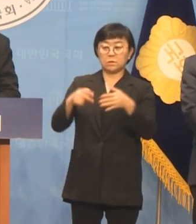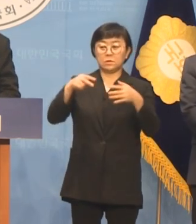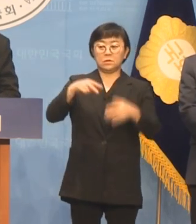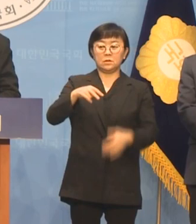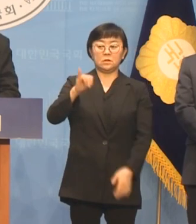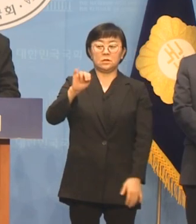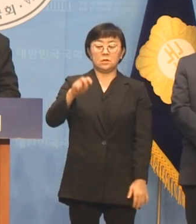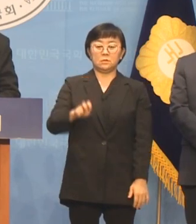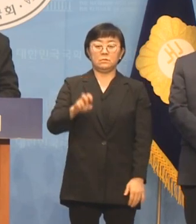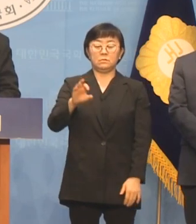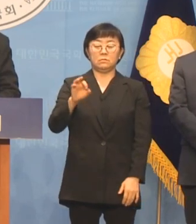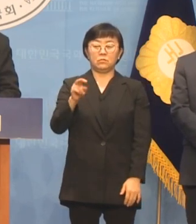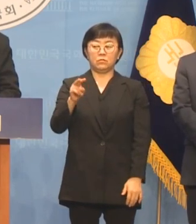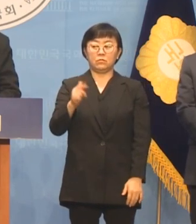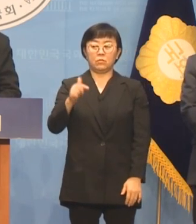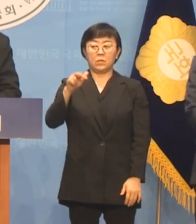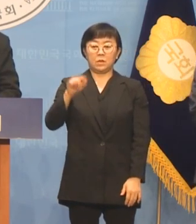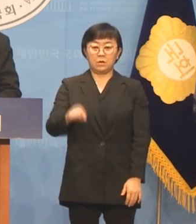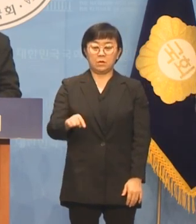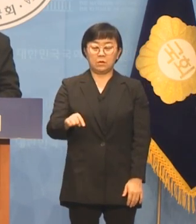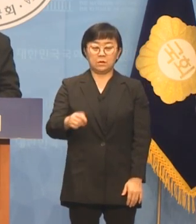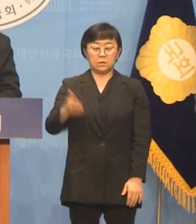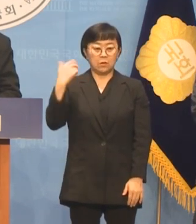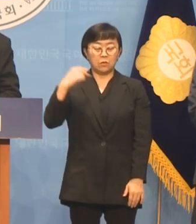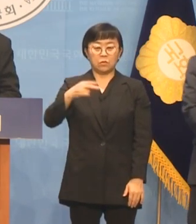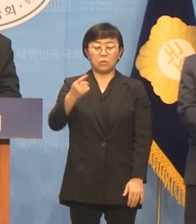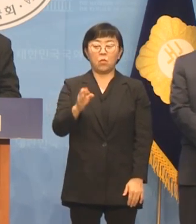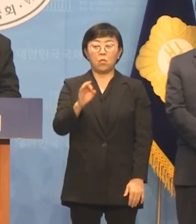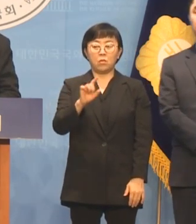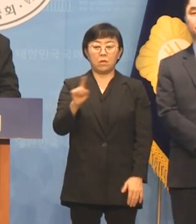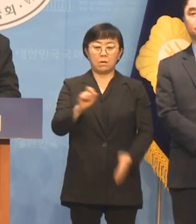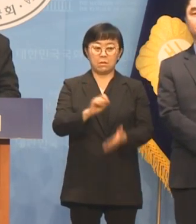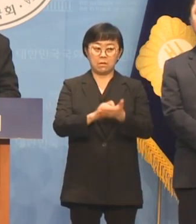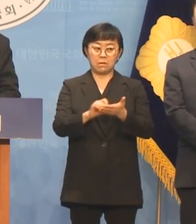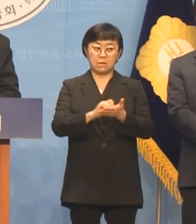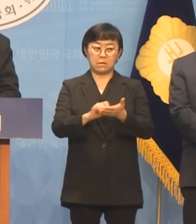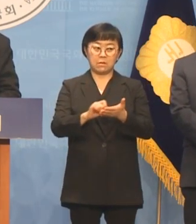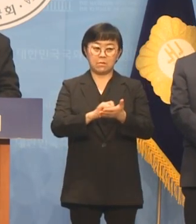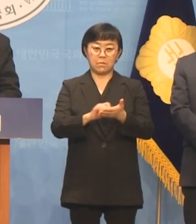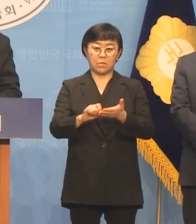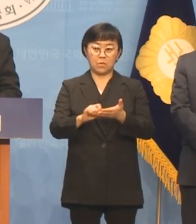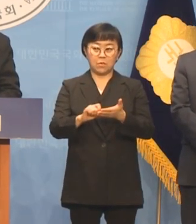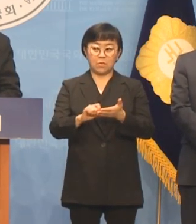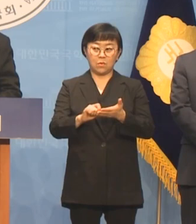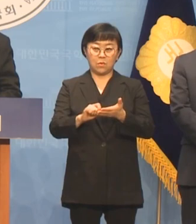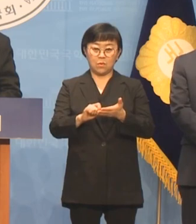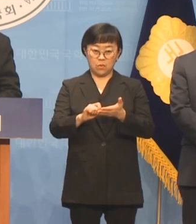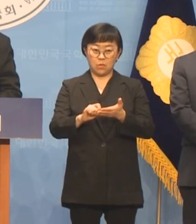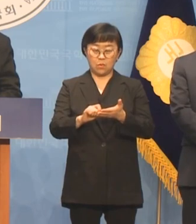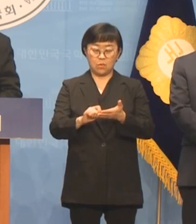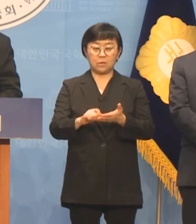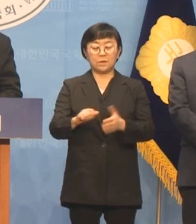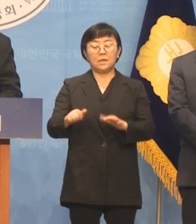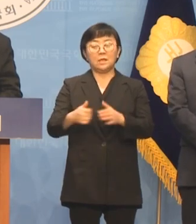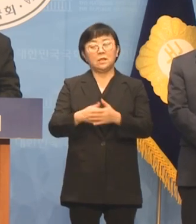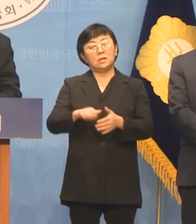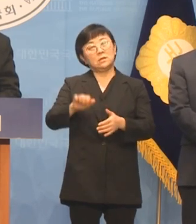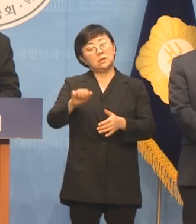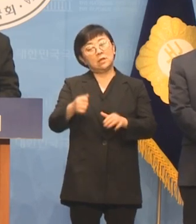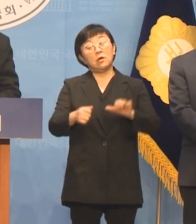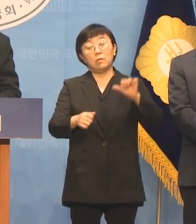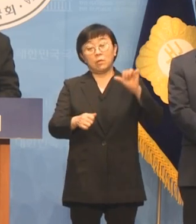신연수 씨, 전 동아일보 논설위원과 채널A 보도본부 부본부장을 지내신